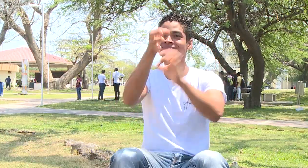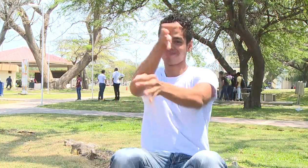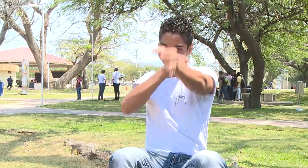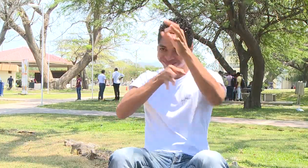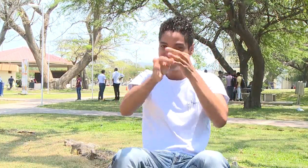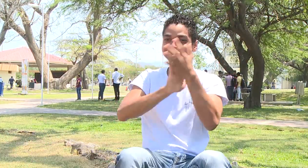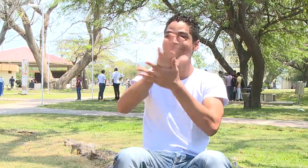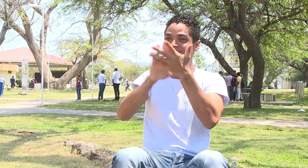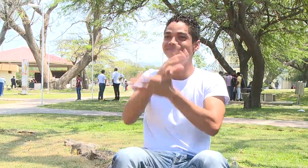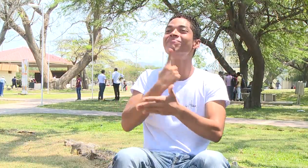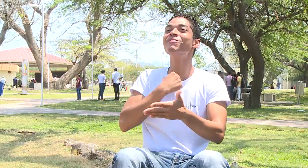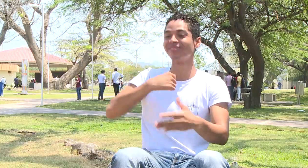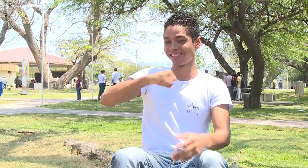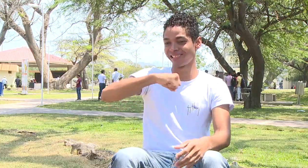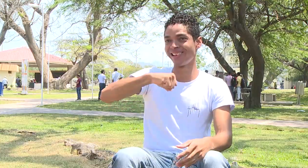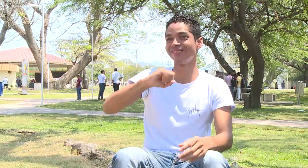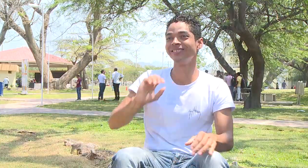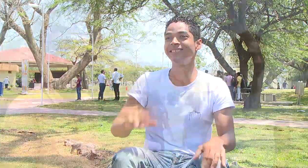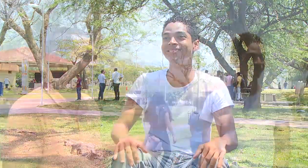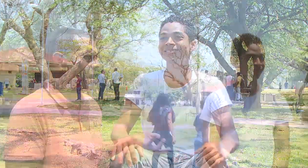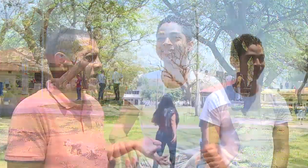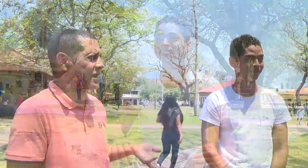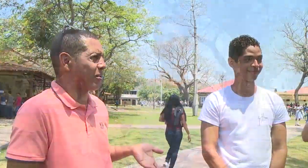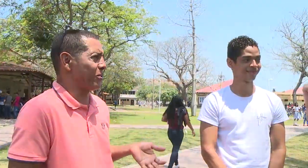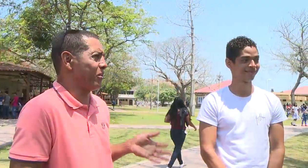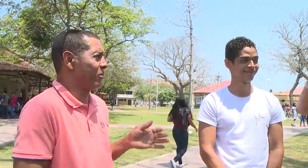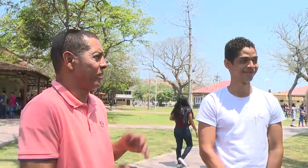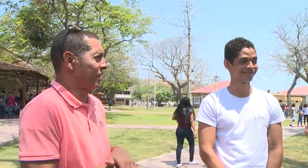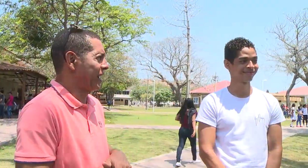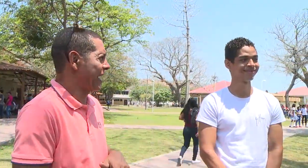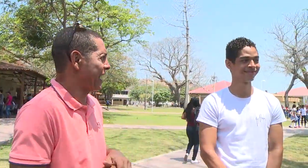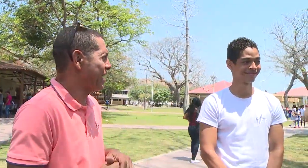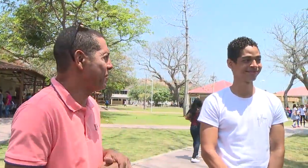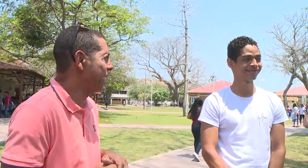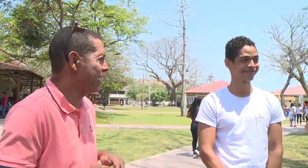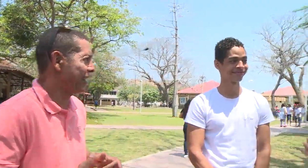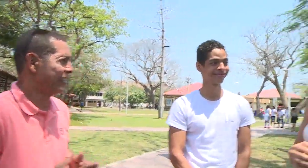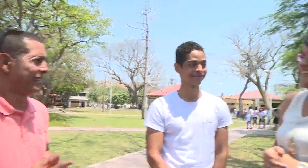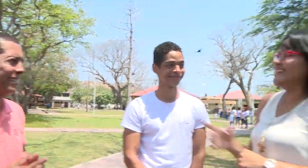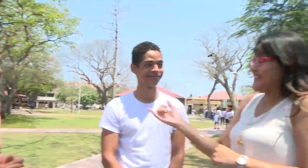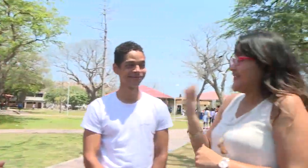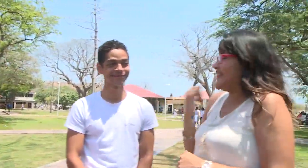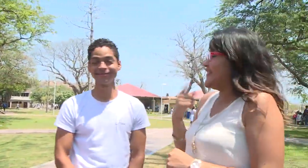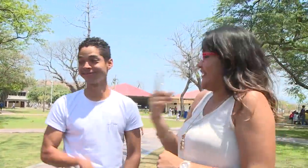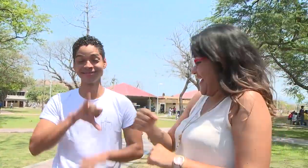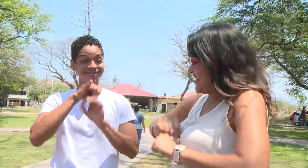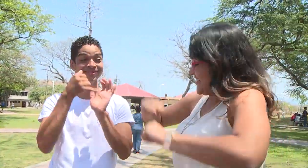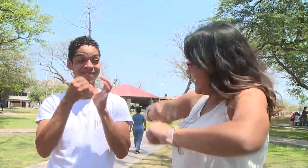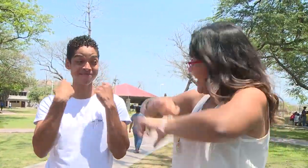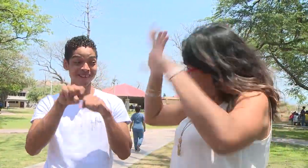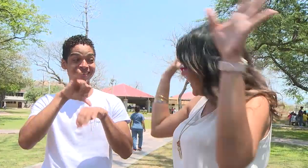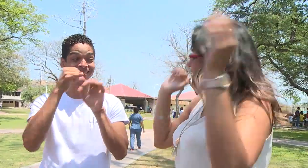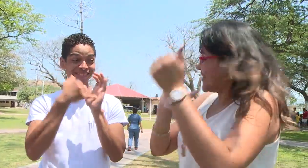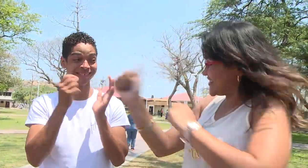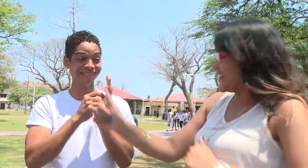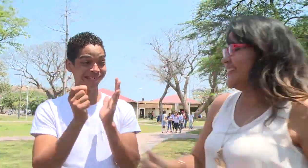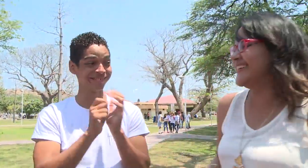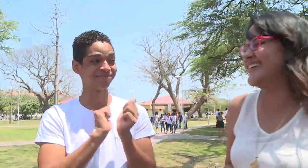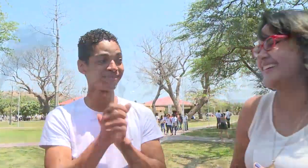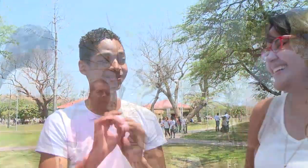de expresar lo que no escucho. La familia es su motor, quienes le imprimen una motivación especial para llevar a cabo su proyecto